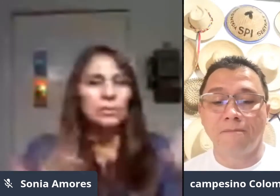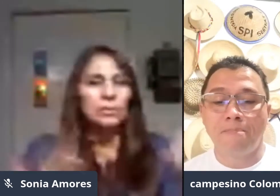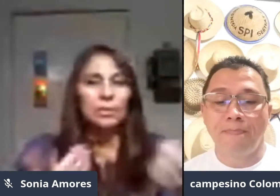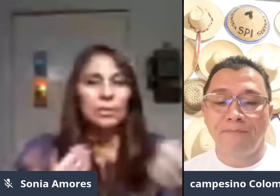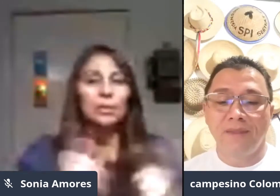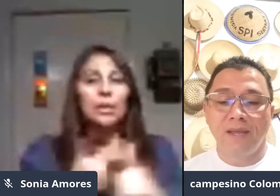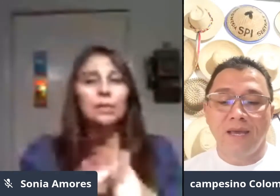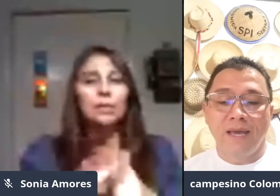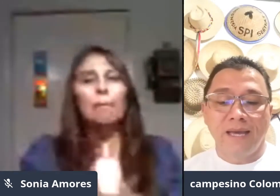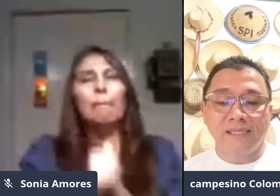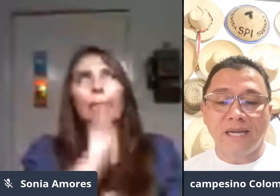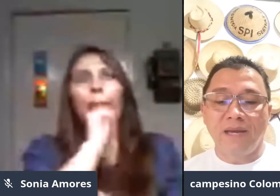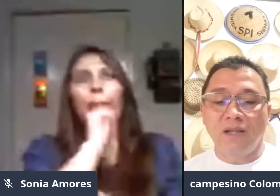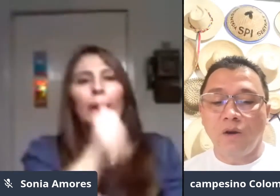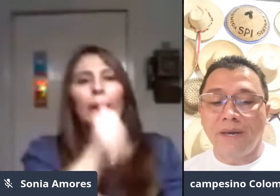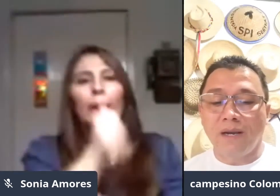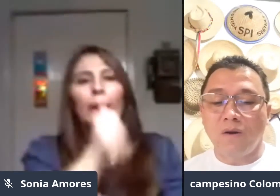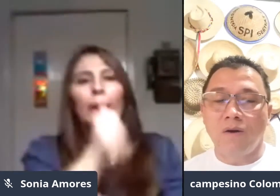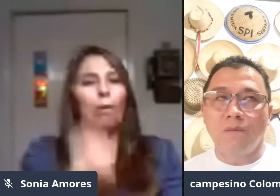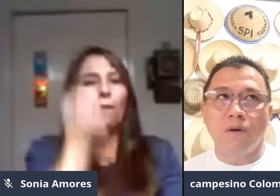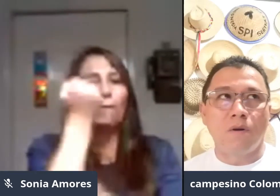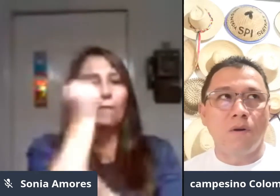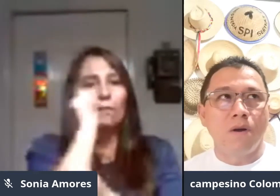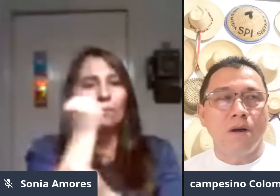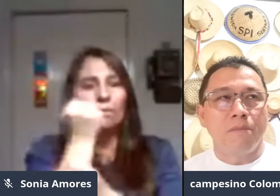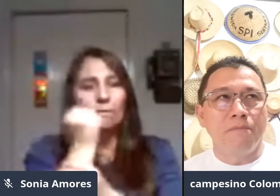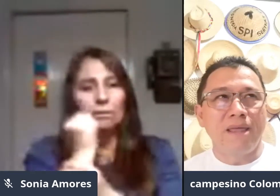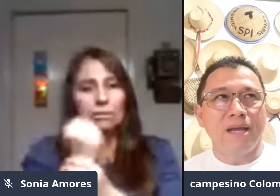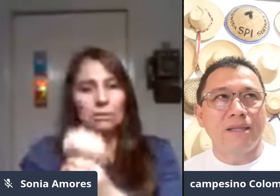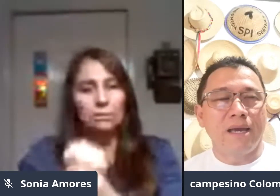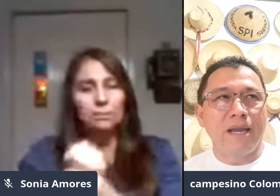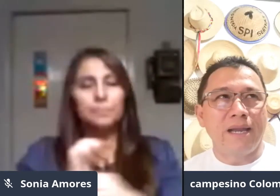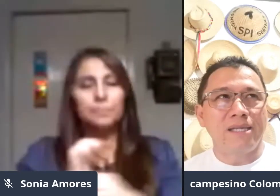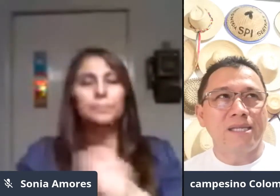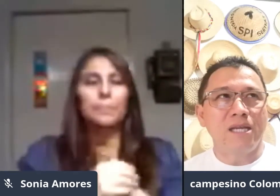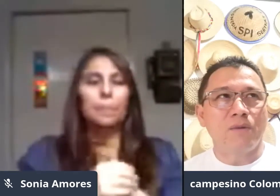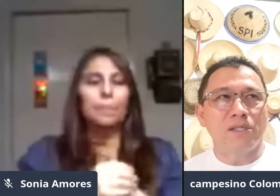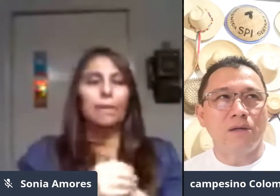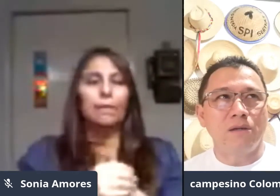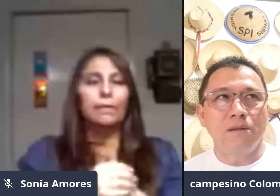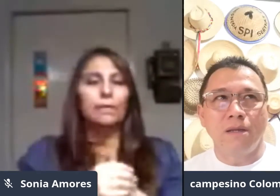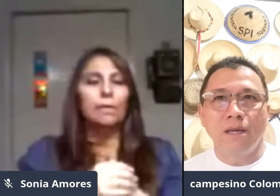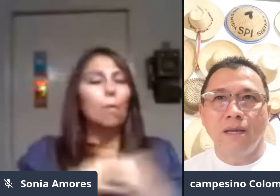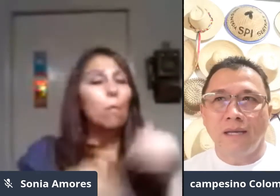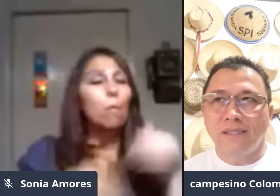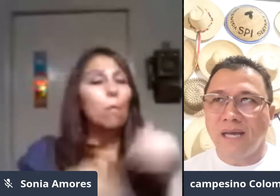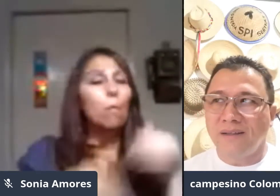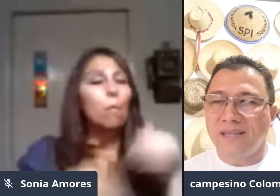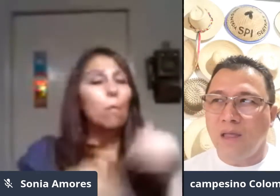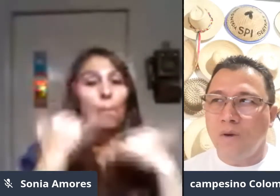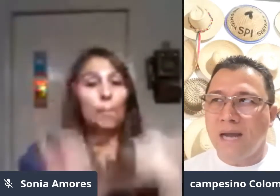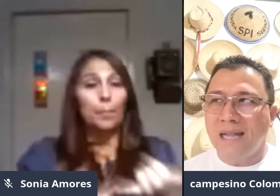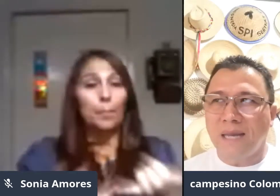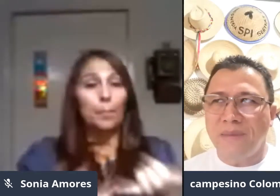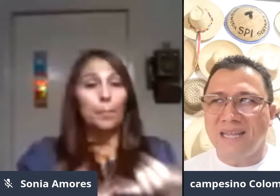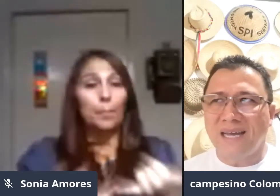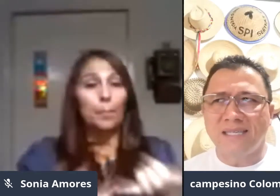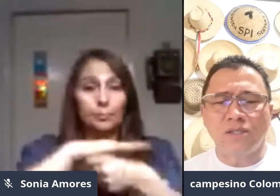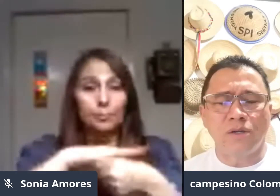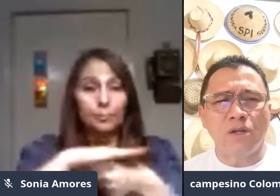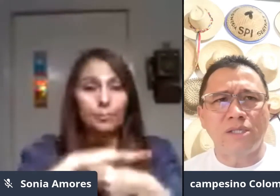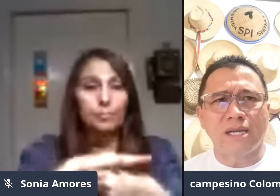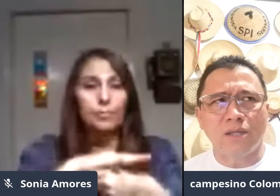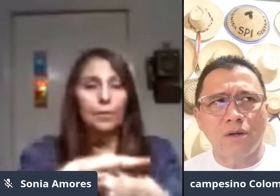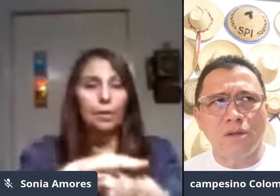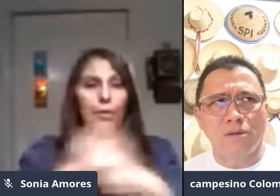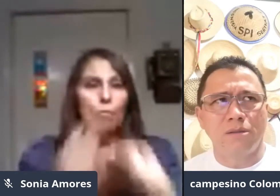miserables. Es tremendo ver cómo en esta situación se ha dado una alta